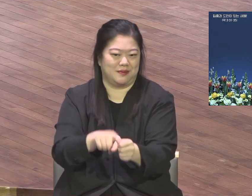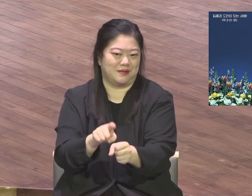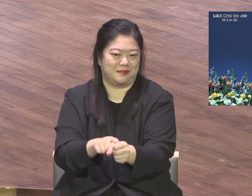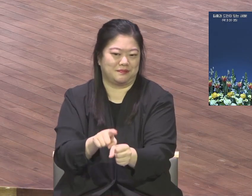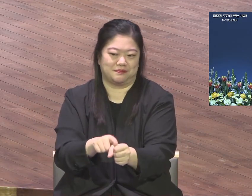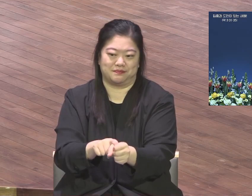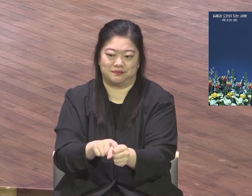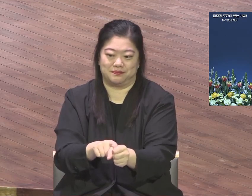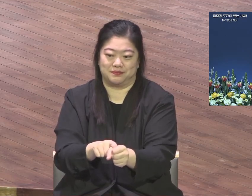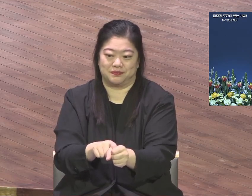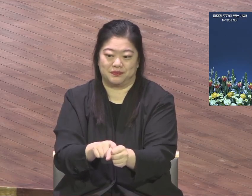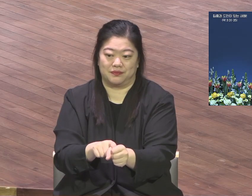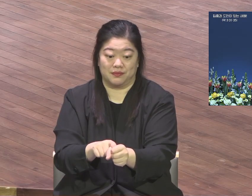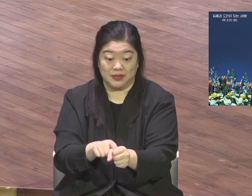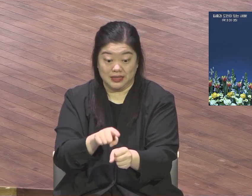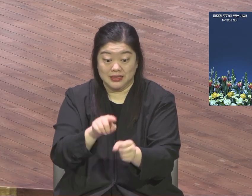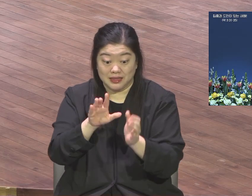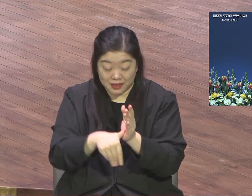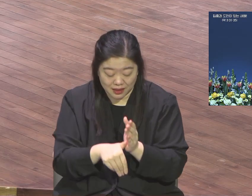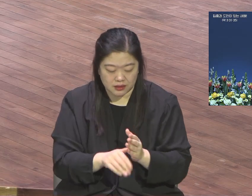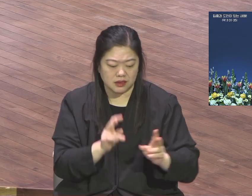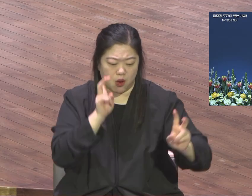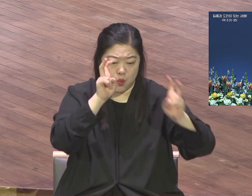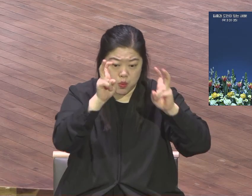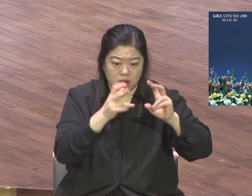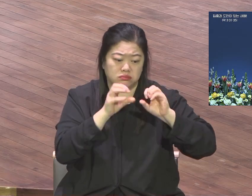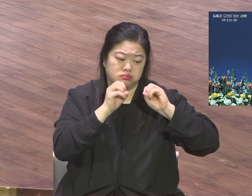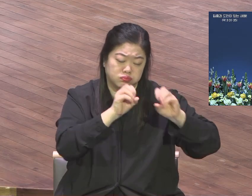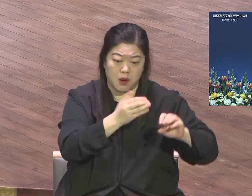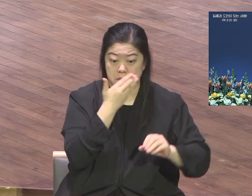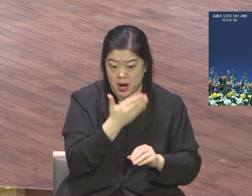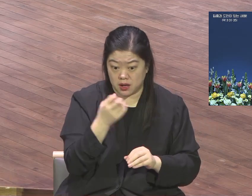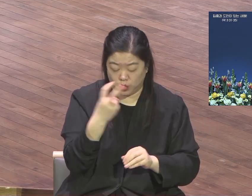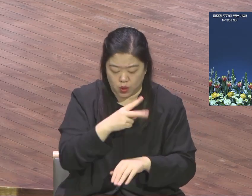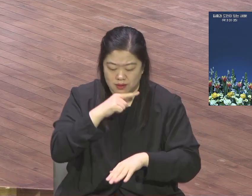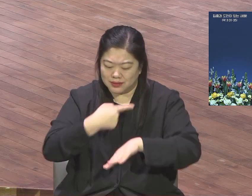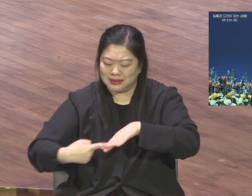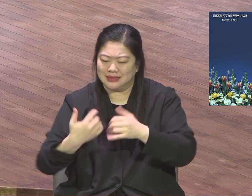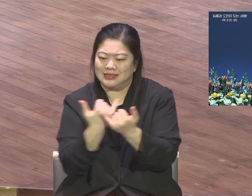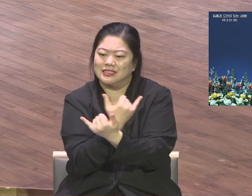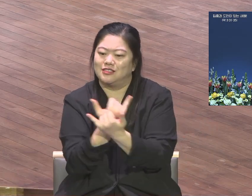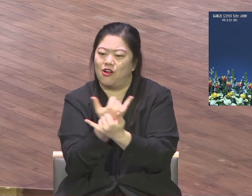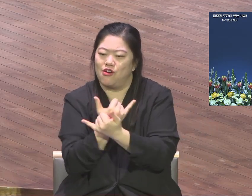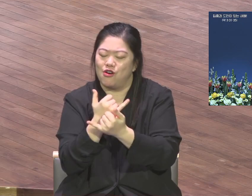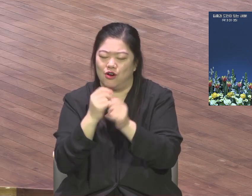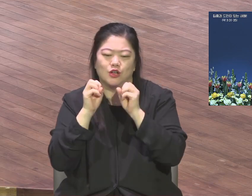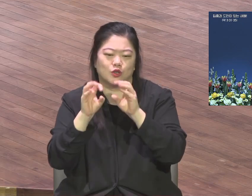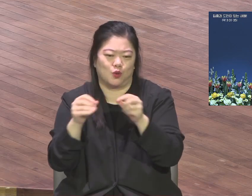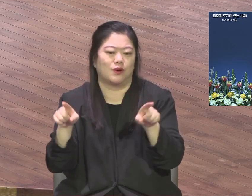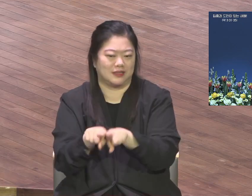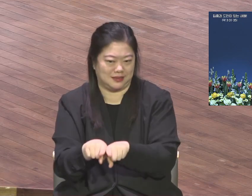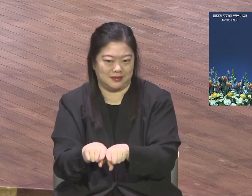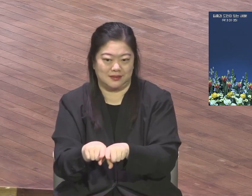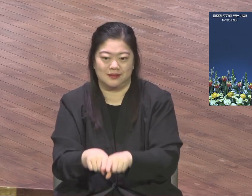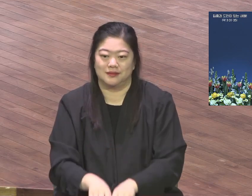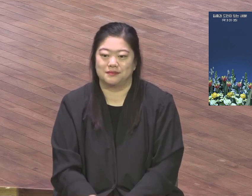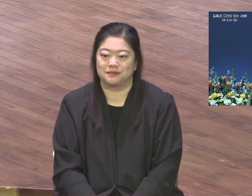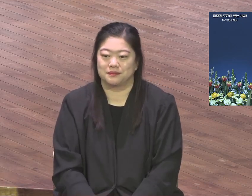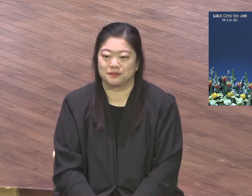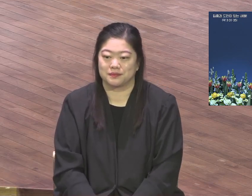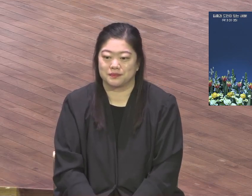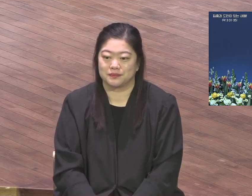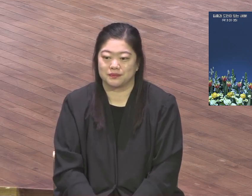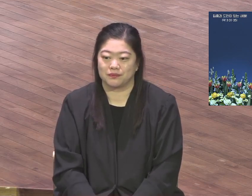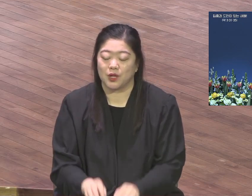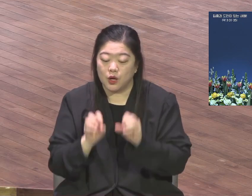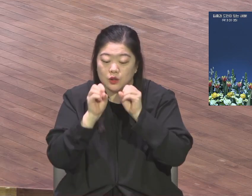대교구위원회와 권륙전도팀을 신설한 것입니다. 특별히 이런 응답을 체험하기 위해서